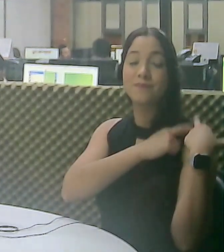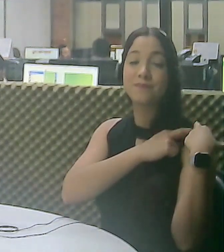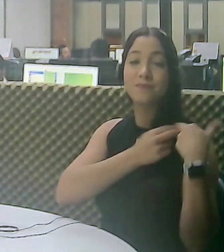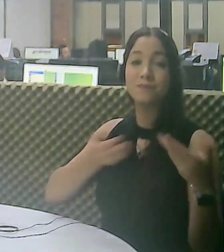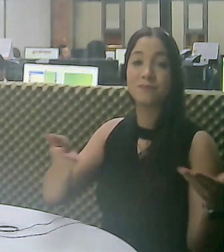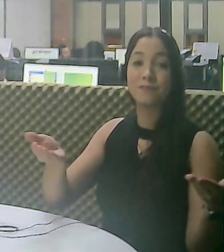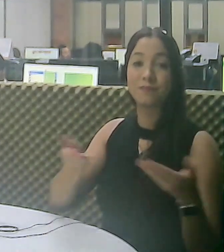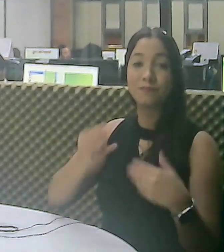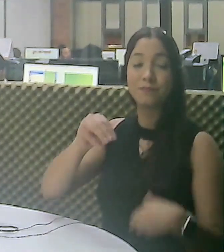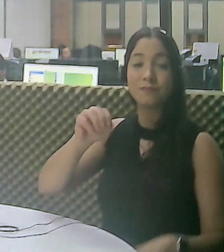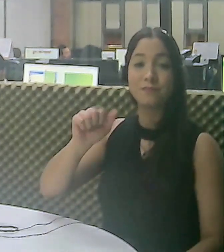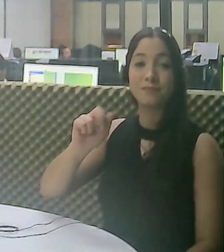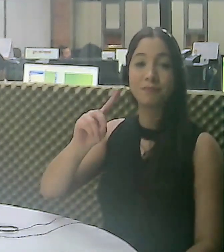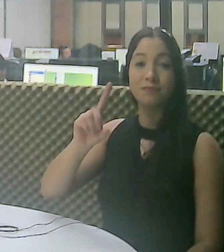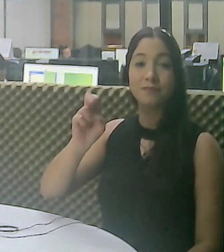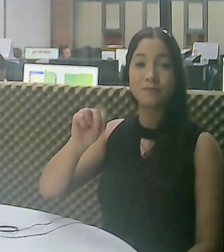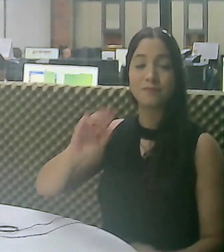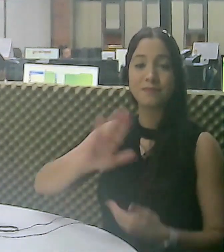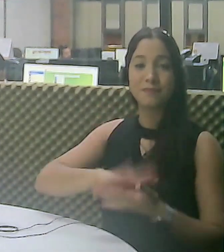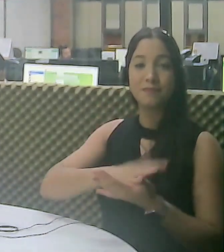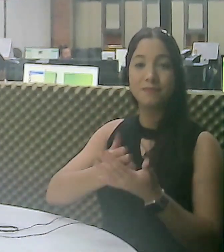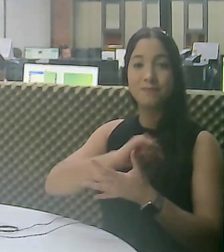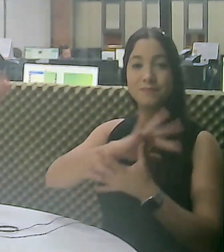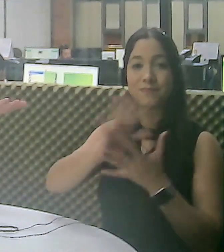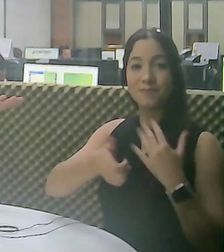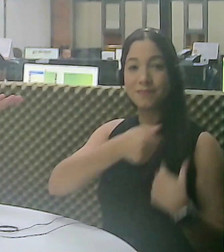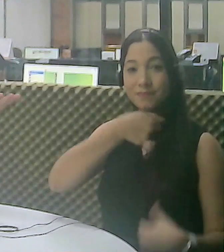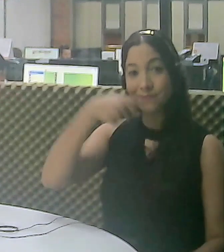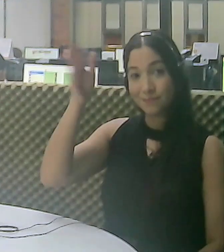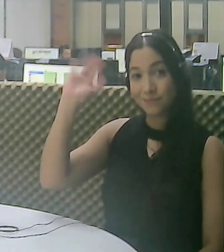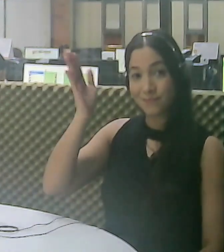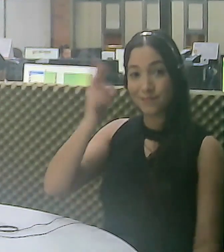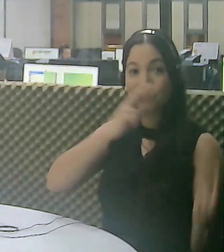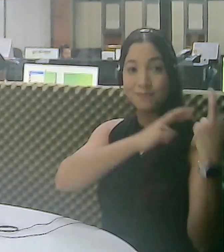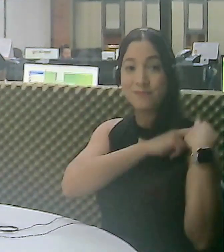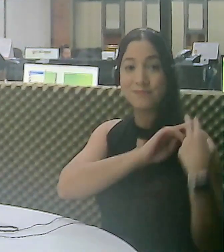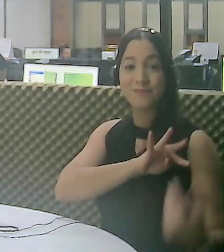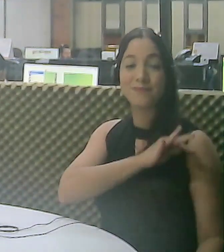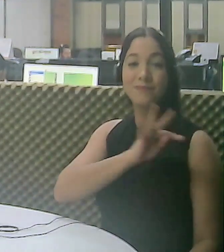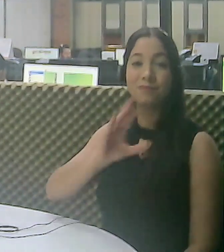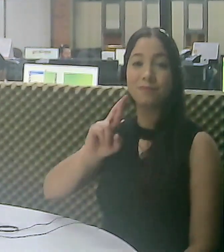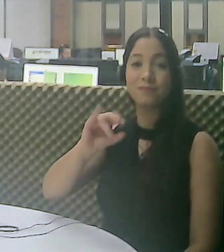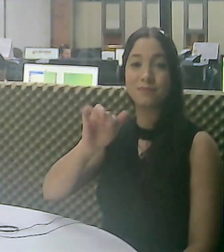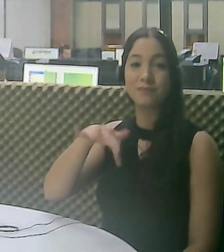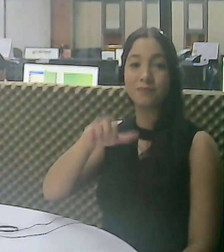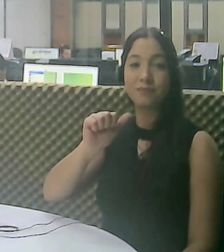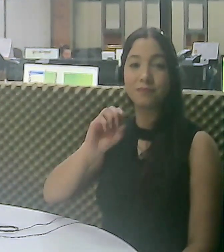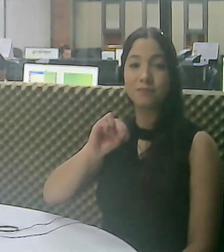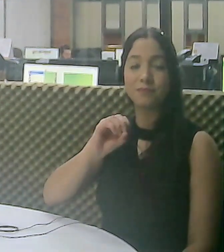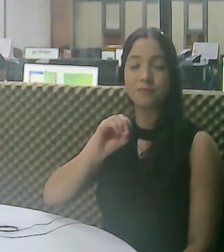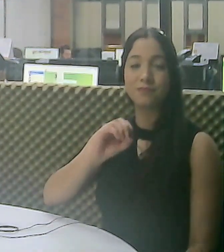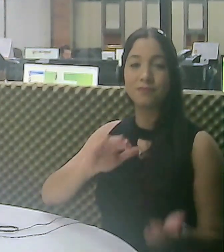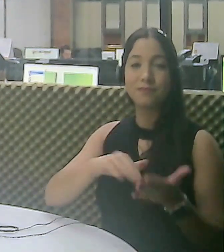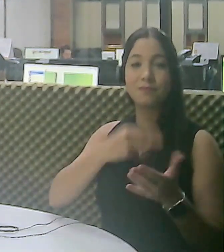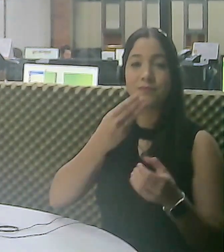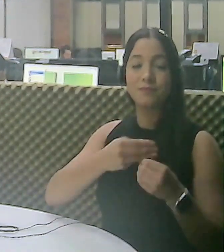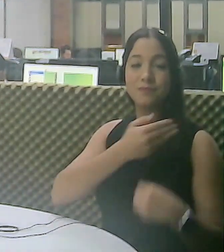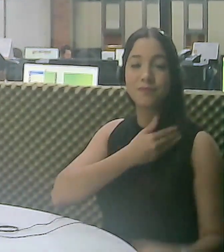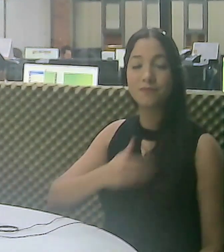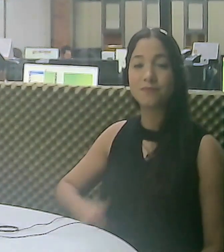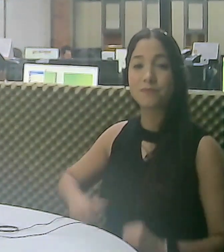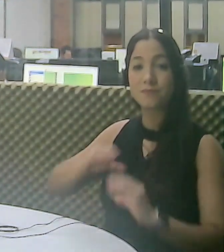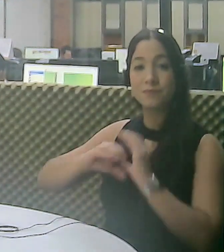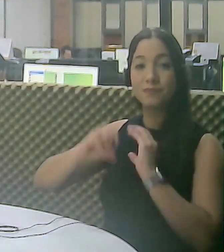responsável pela edição, Marlen Rangel. Tradução em Libras, Amanda Valentim. Responsável técnico, Cristiano Silva. Secretário Municipal